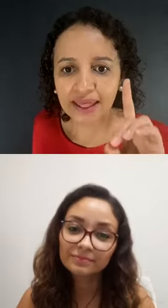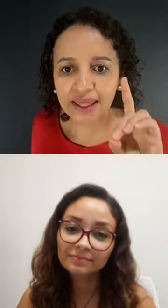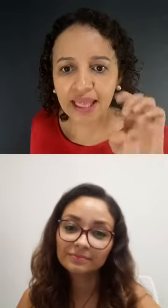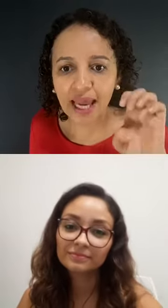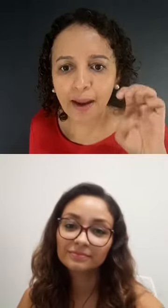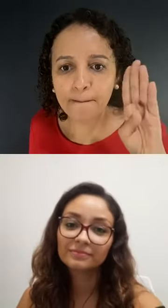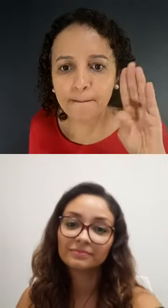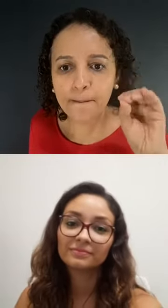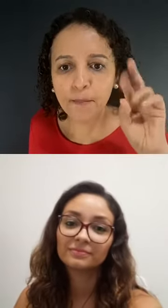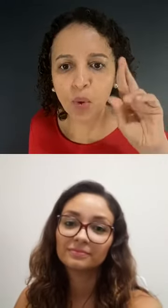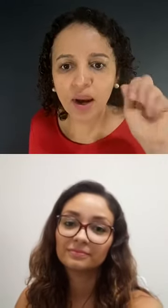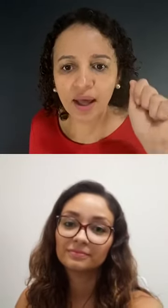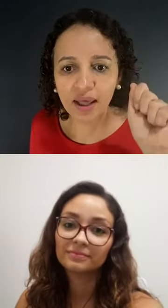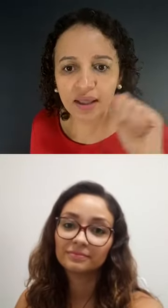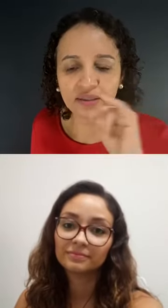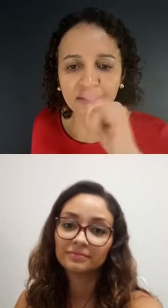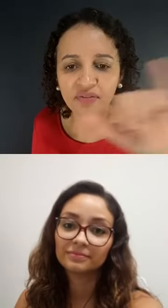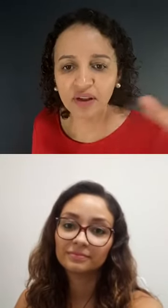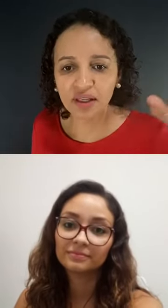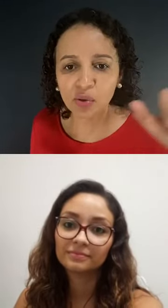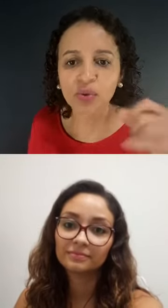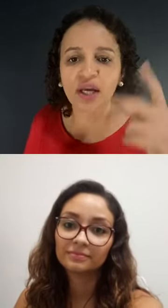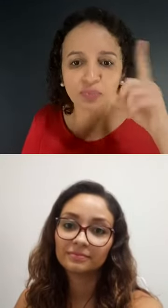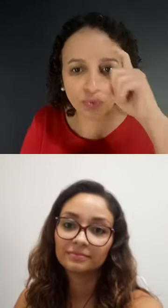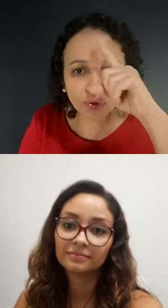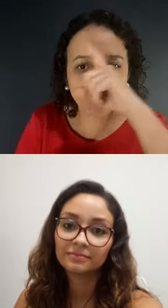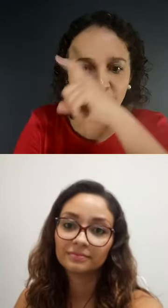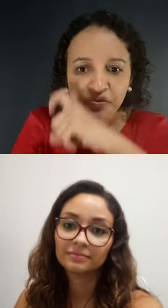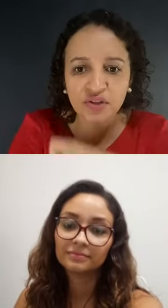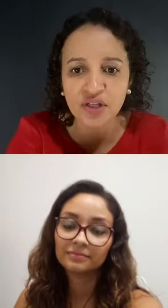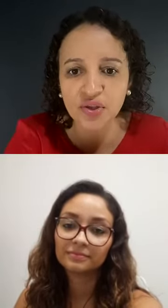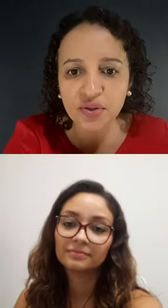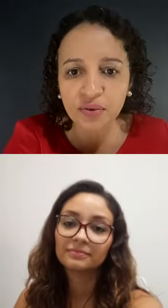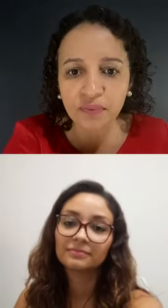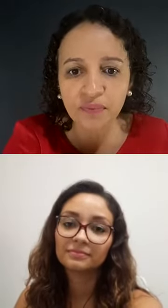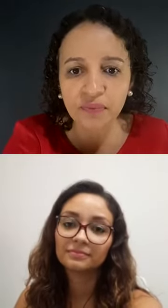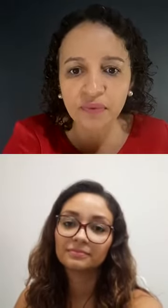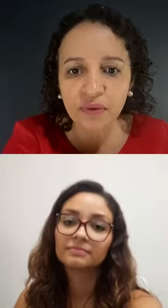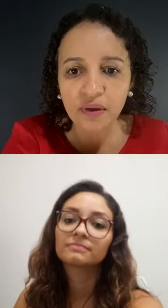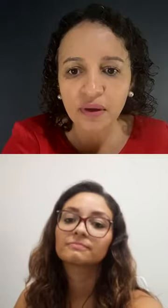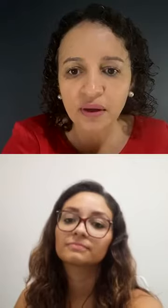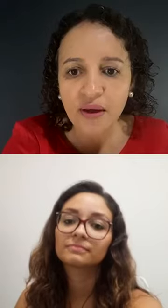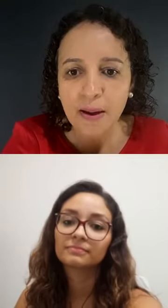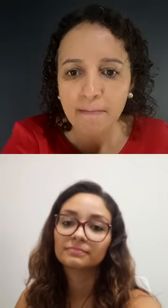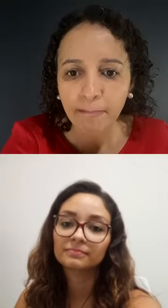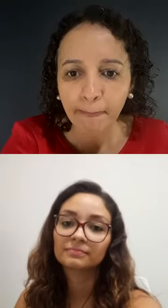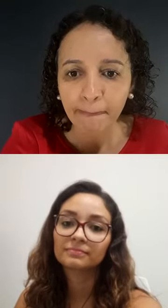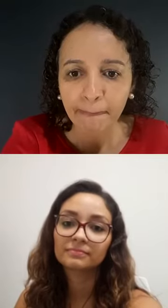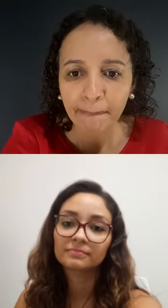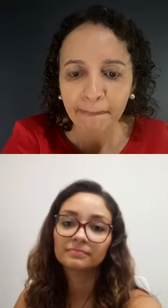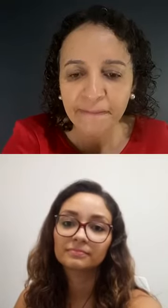A Débora tá falando que é muito difícil.